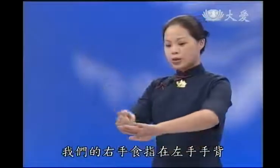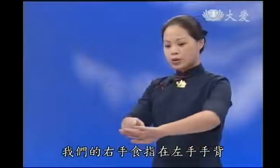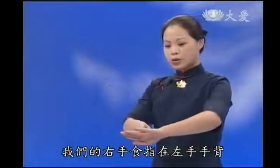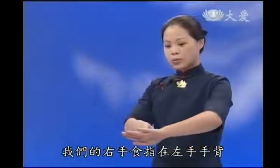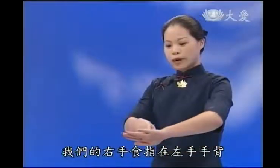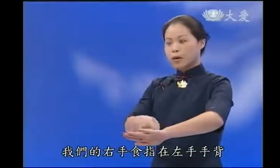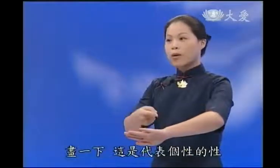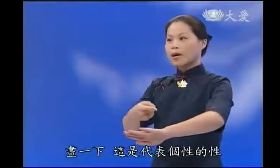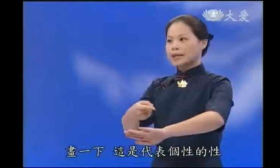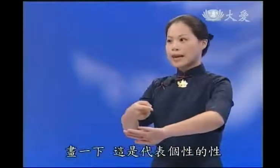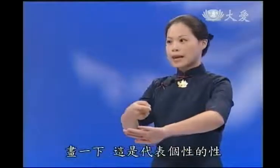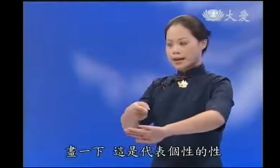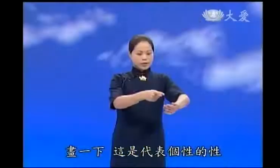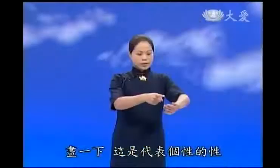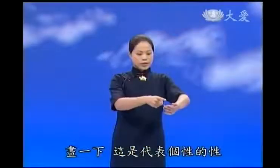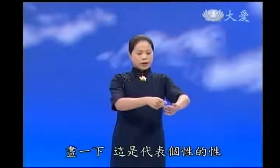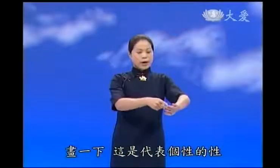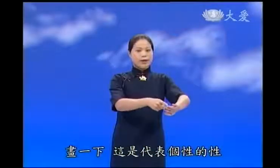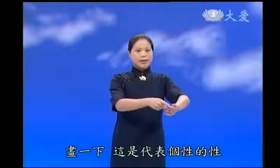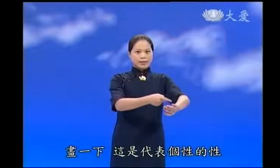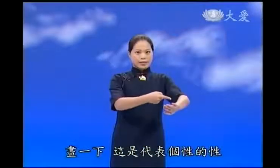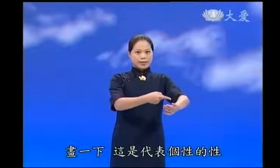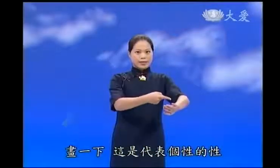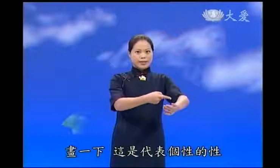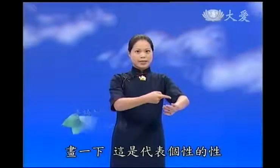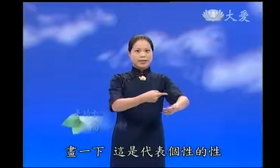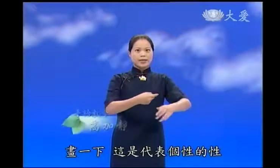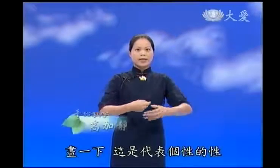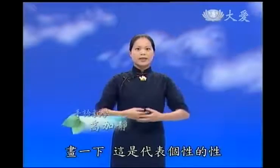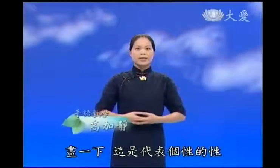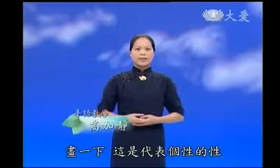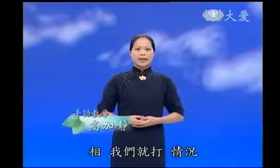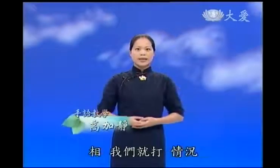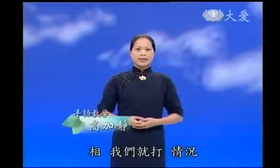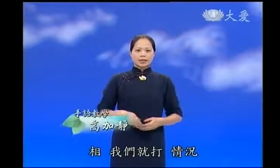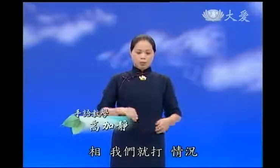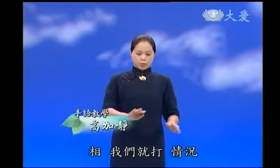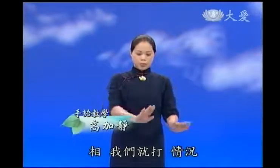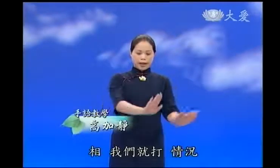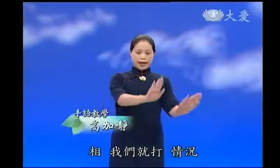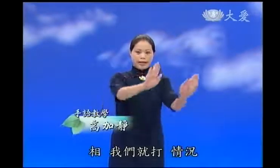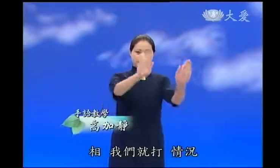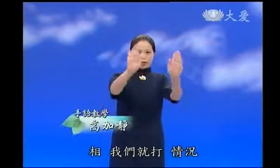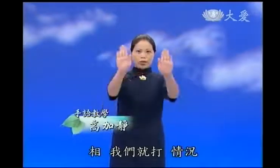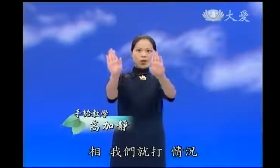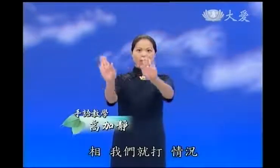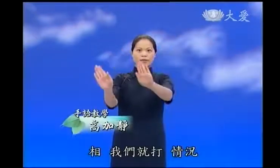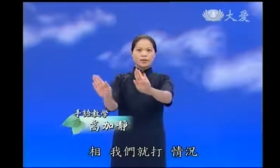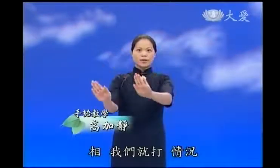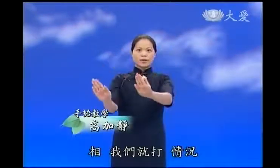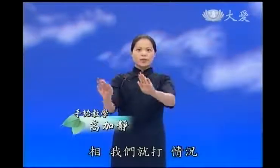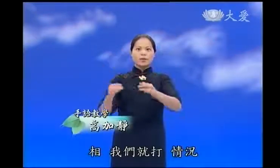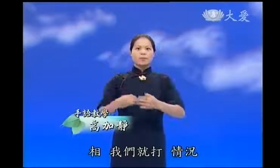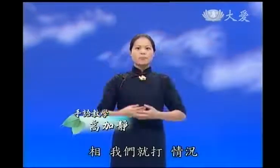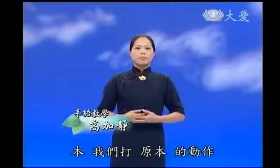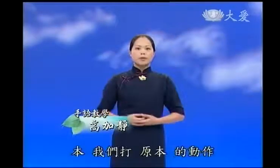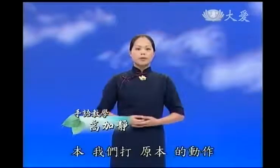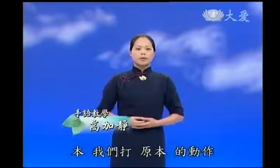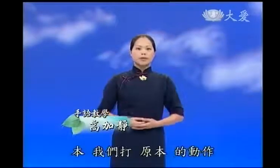左手手背画一下，这是代表个性的性。相呢，我们就打情况。本我们